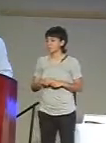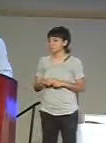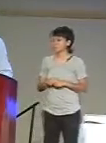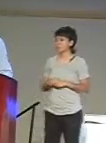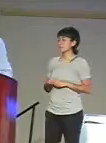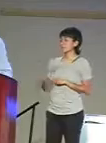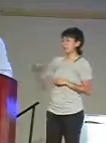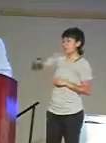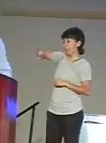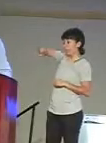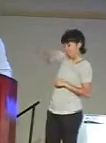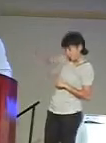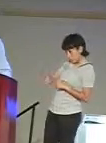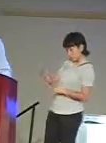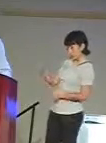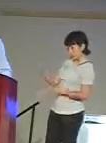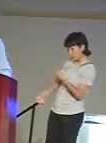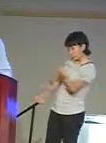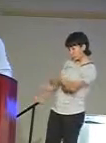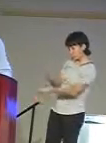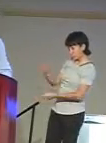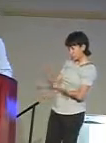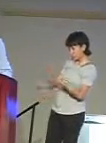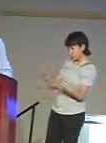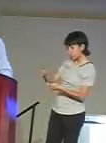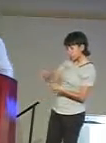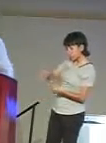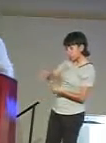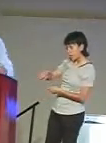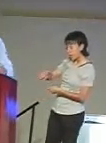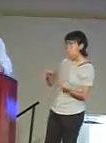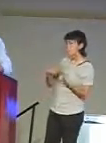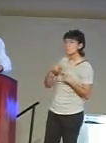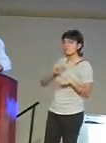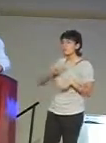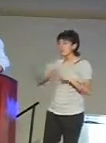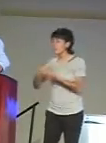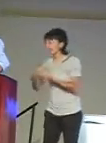deja de serlo al no asistir a nuestras unidades de salud.